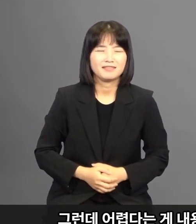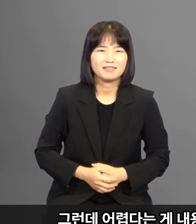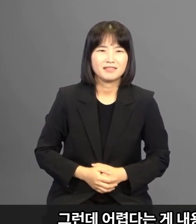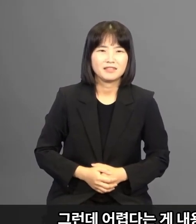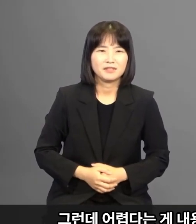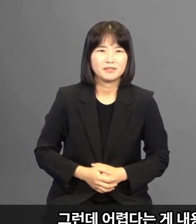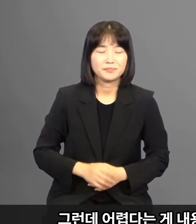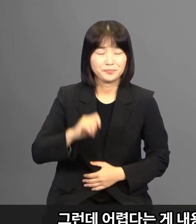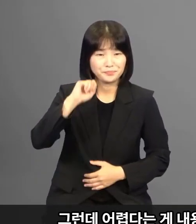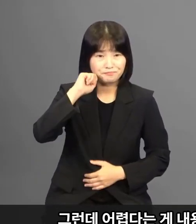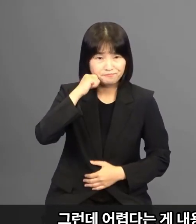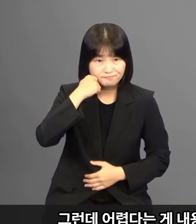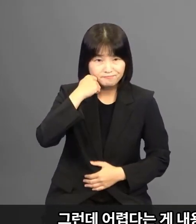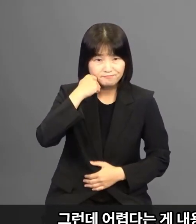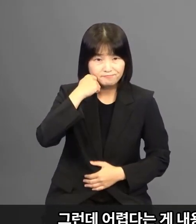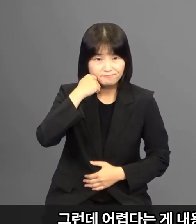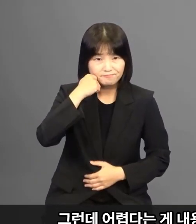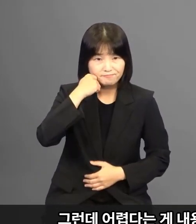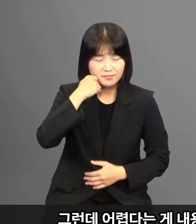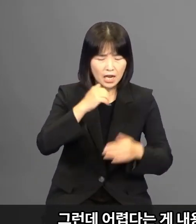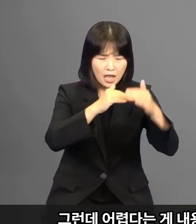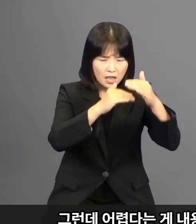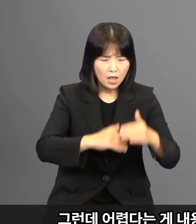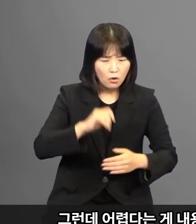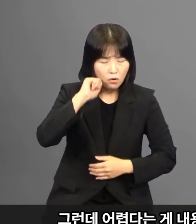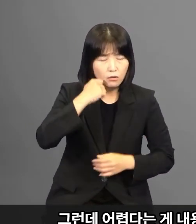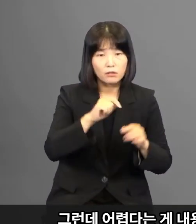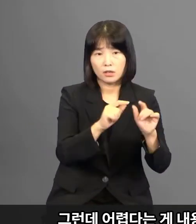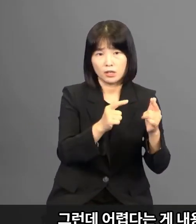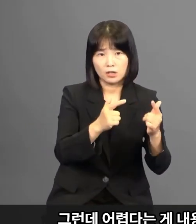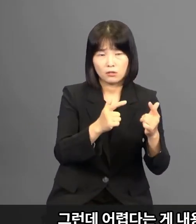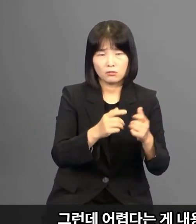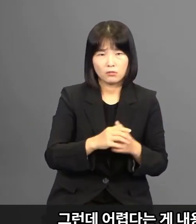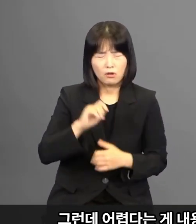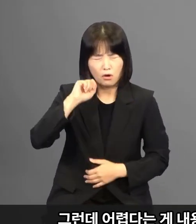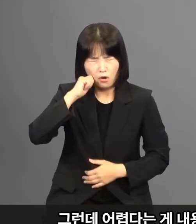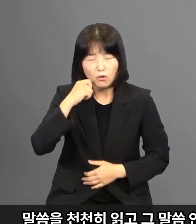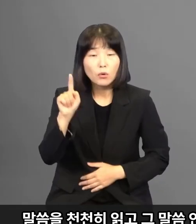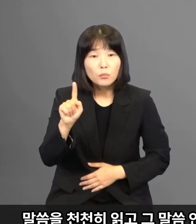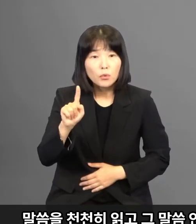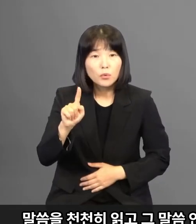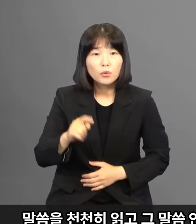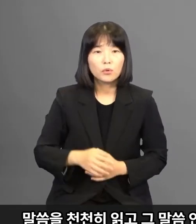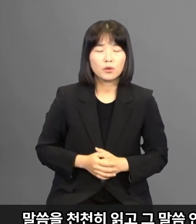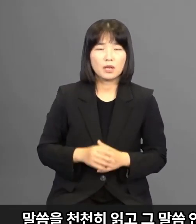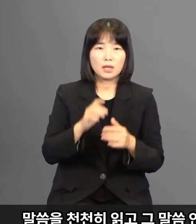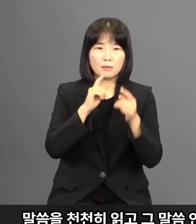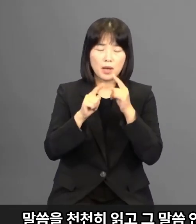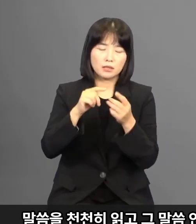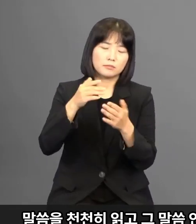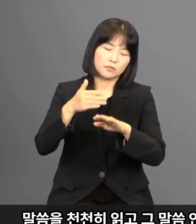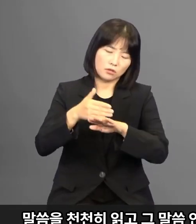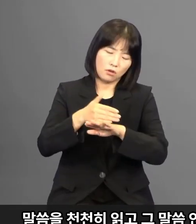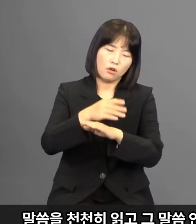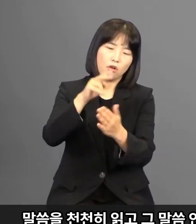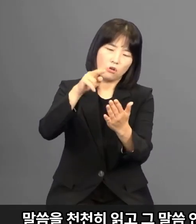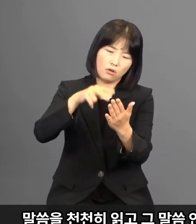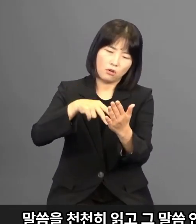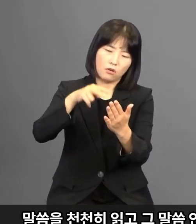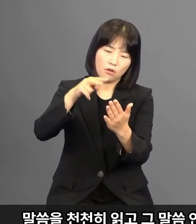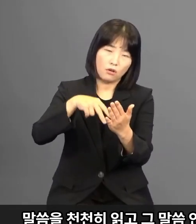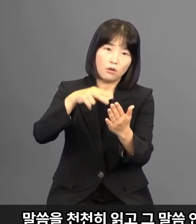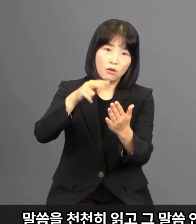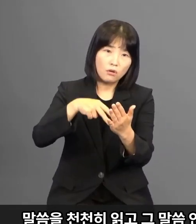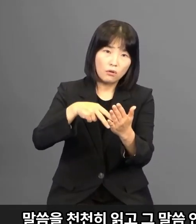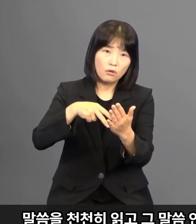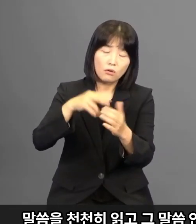근데 이 어렵다는 게 내용이 어려운 게 아니라 뭐가 어렵냐면 말씀을 천천히 읽고 그 말씀 안에서